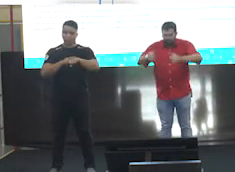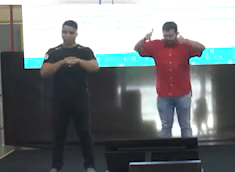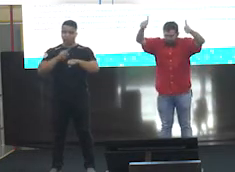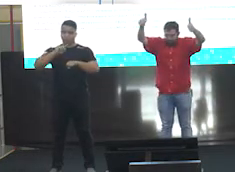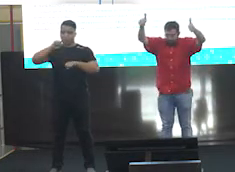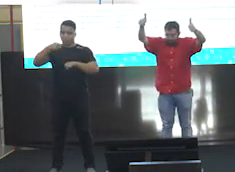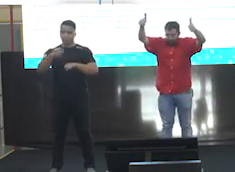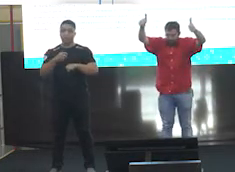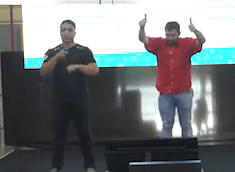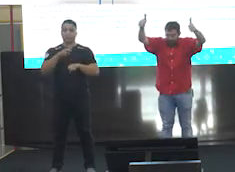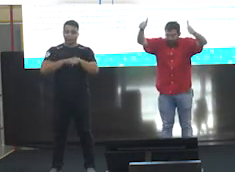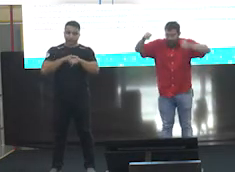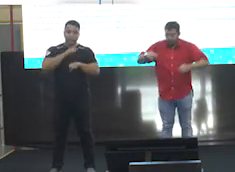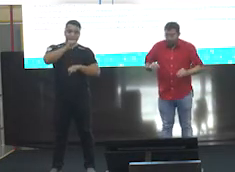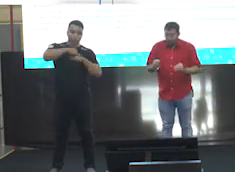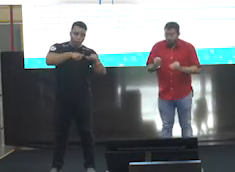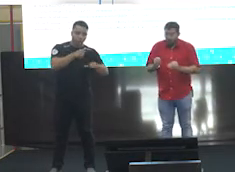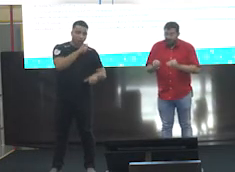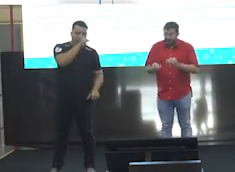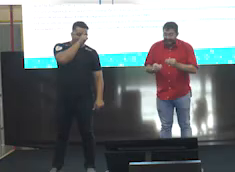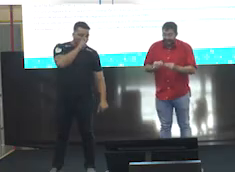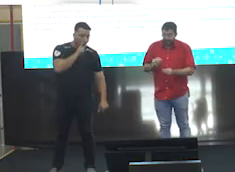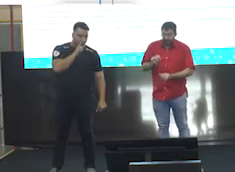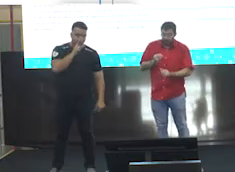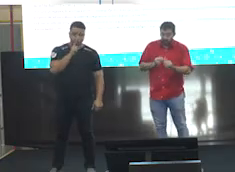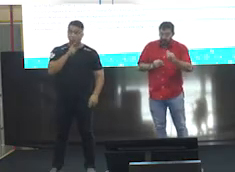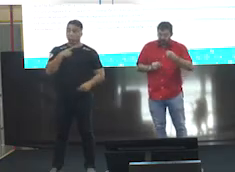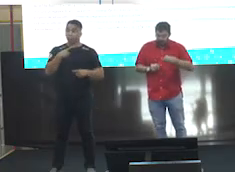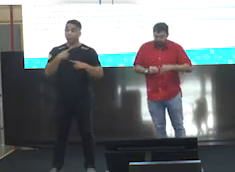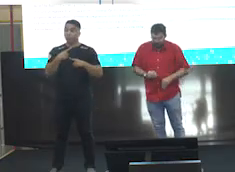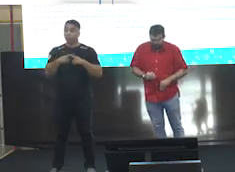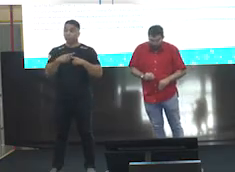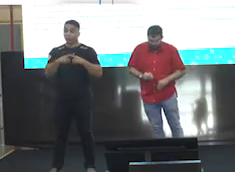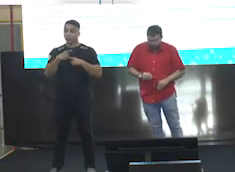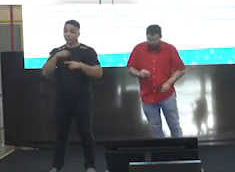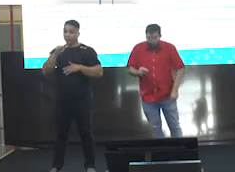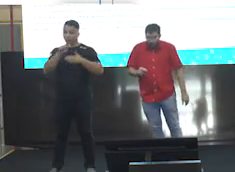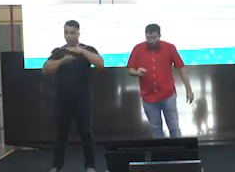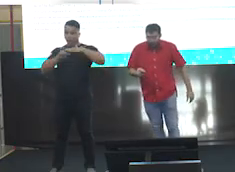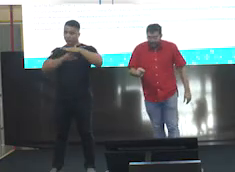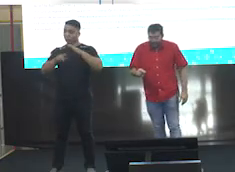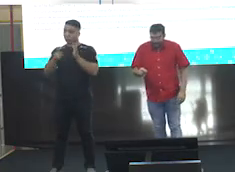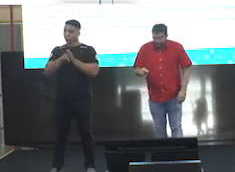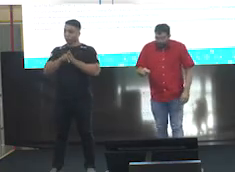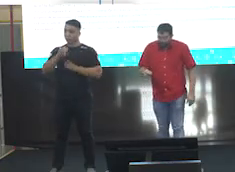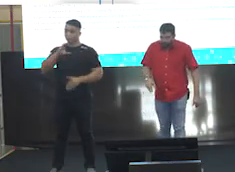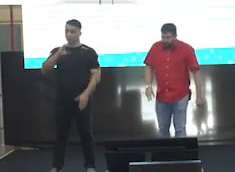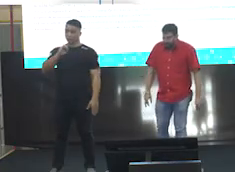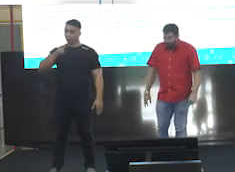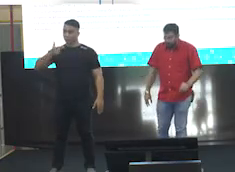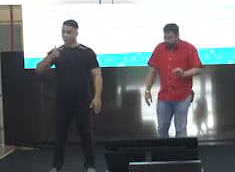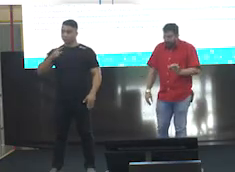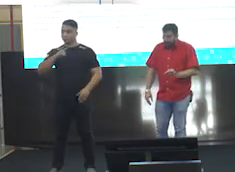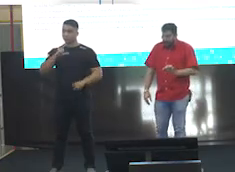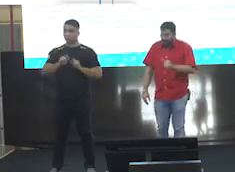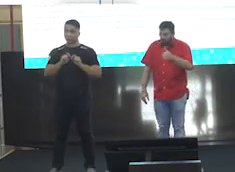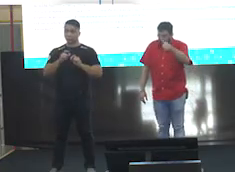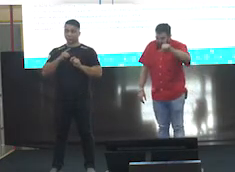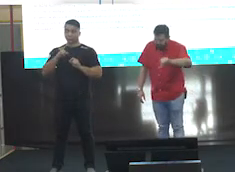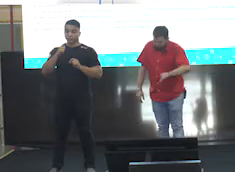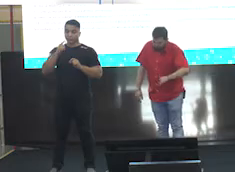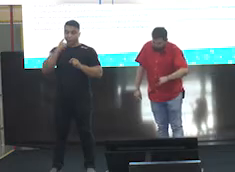verde para amarelo. Beleza. Com o acréscimo do ácido carbônico, o pH da solução